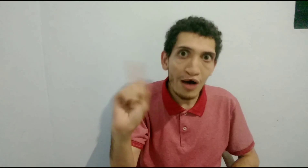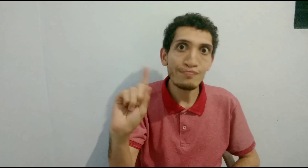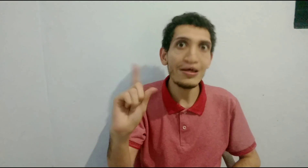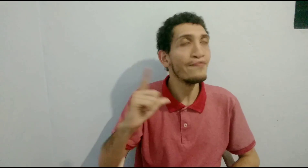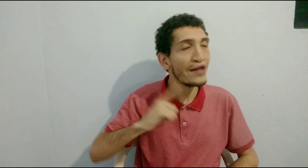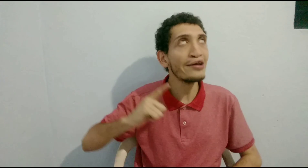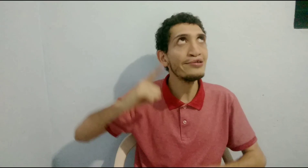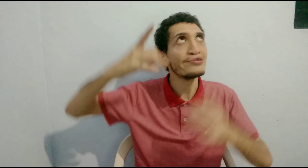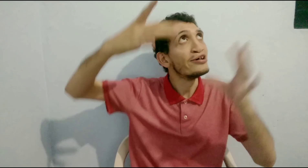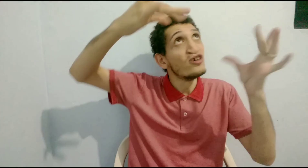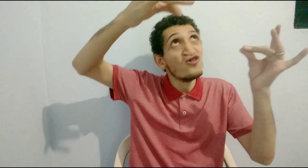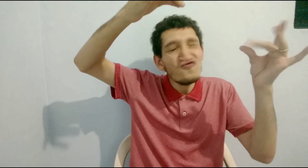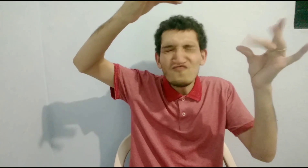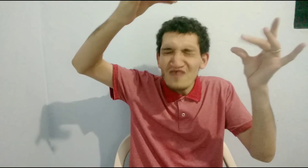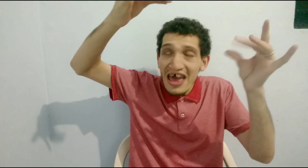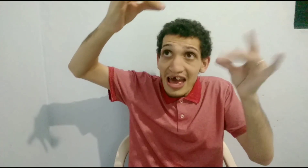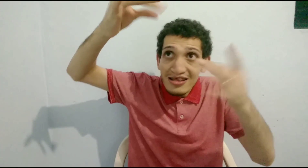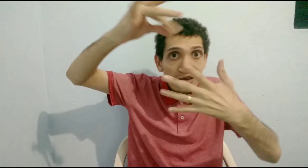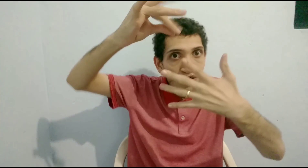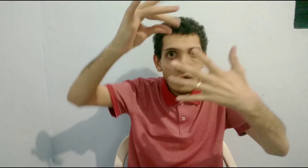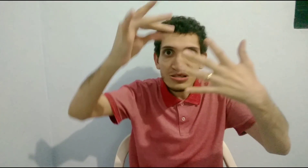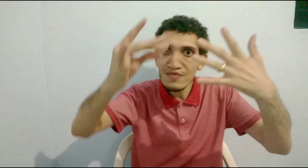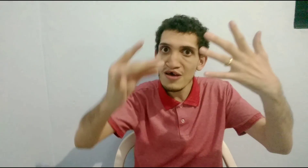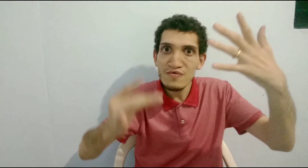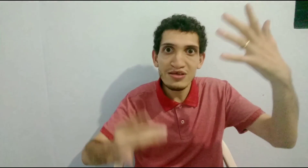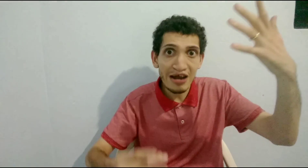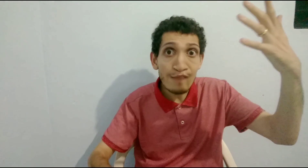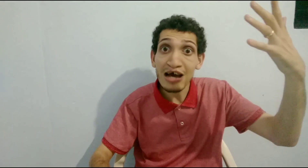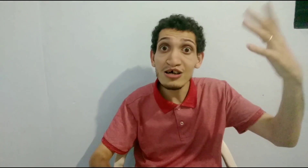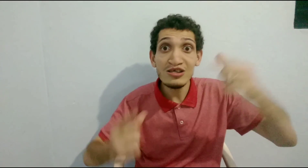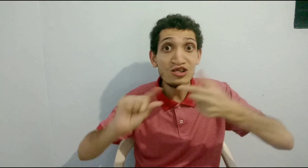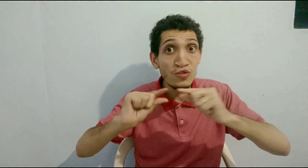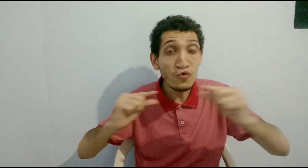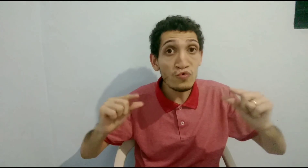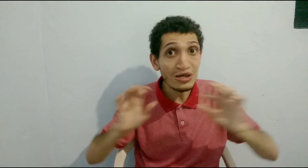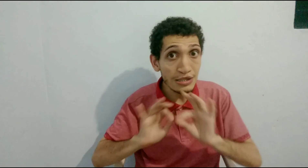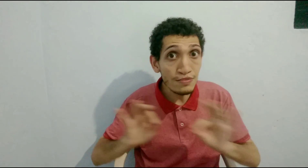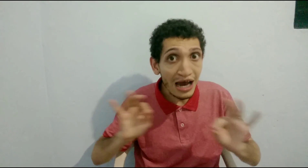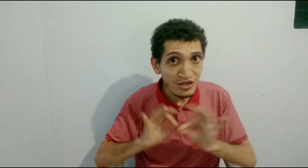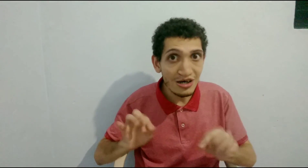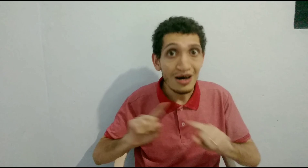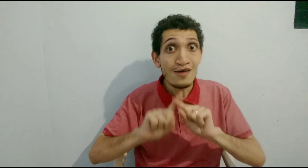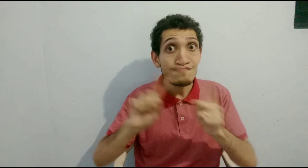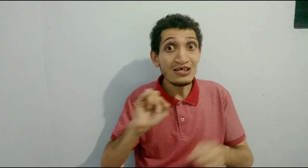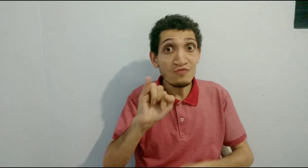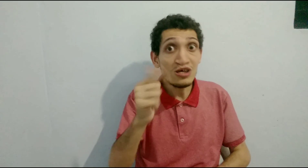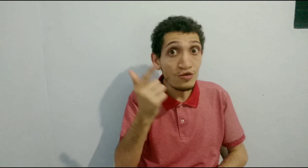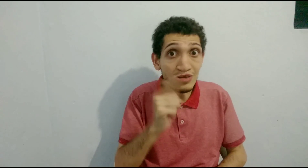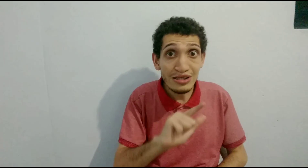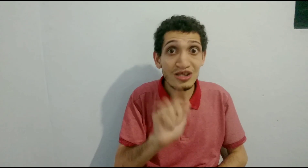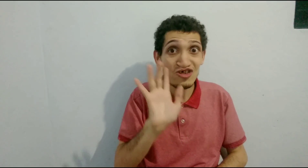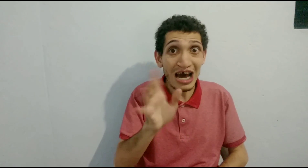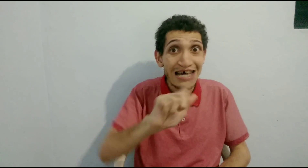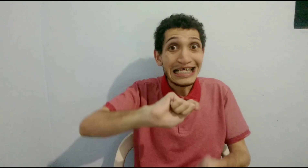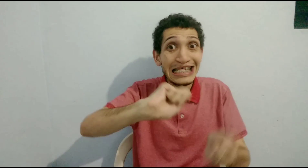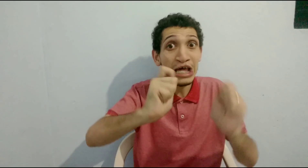Não, né? Tem, assim, diversas coisas, exemplo, gramática e estrutura sintática. Mas, se você utilizar, se